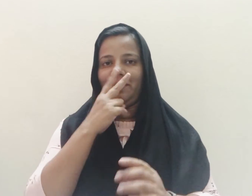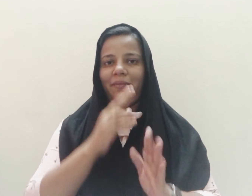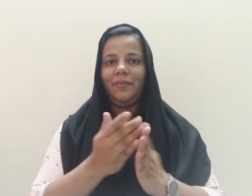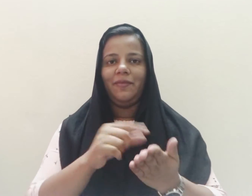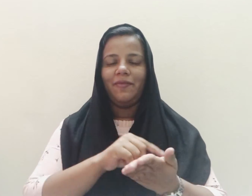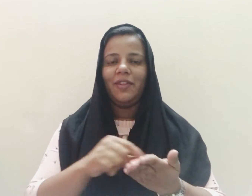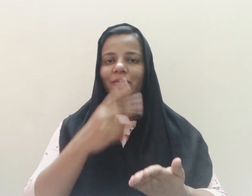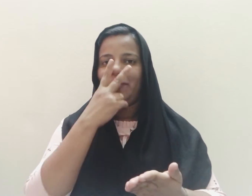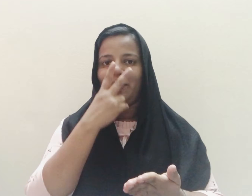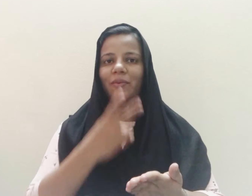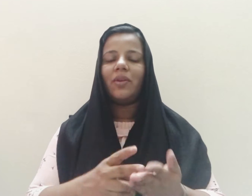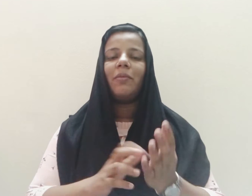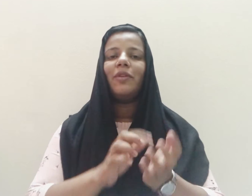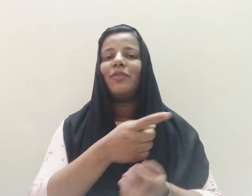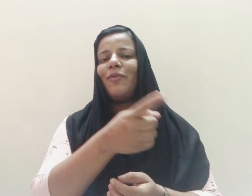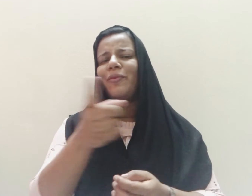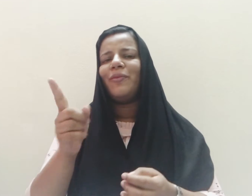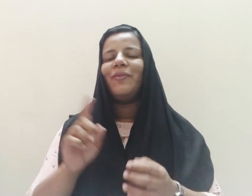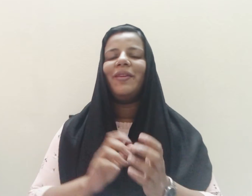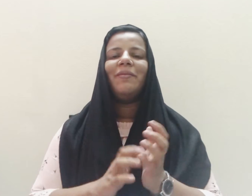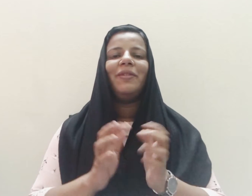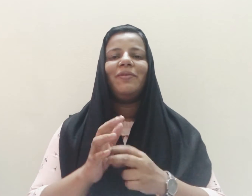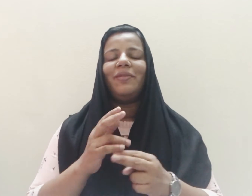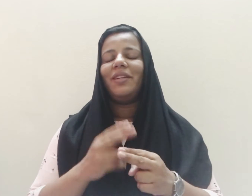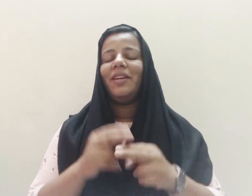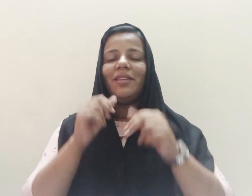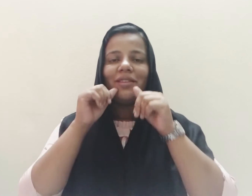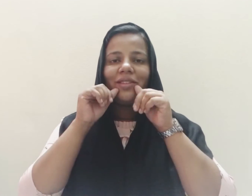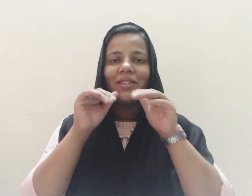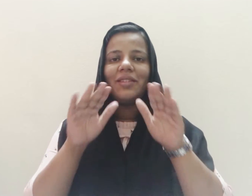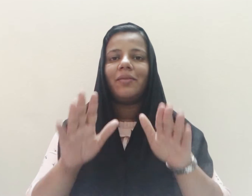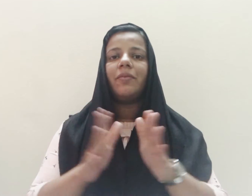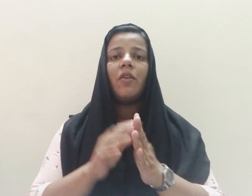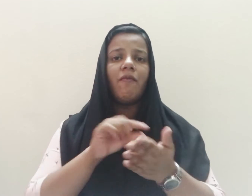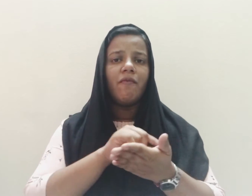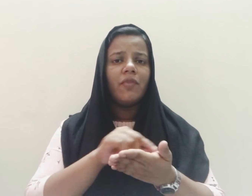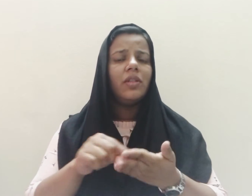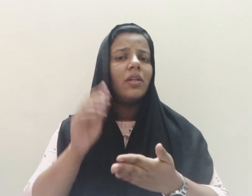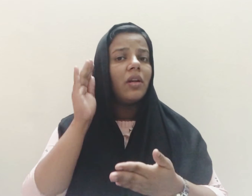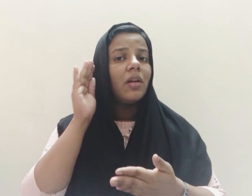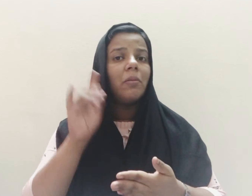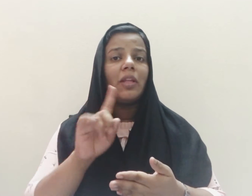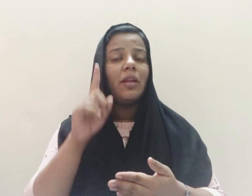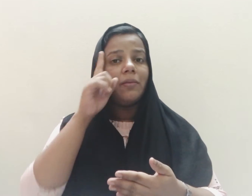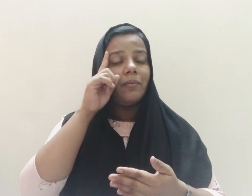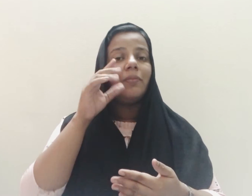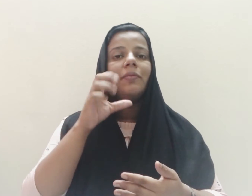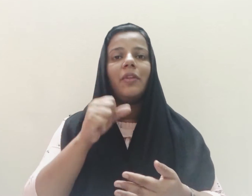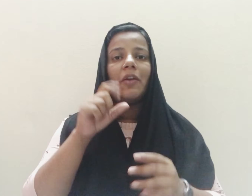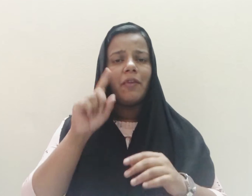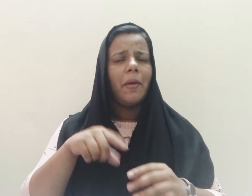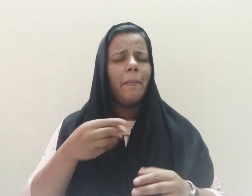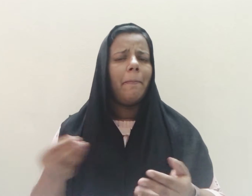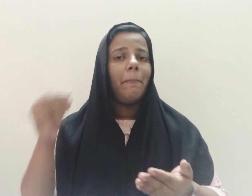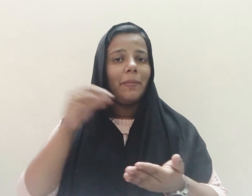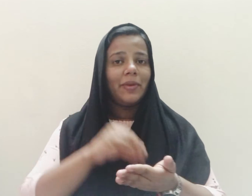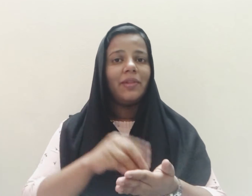വചനത്തിലേക്ക് നമുക്ക് കടക്കാം. കർത്താവ് നിങ്ങളെ ഓരോരുത്തരെയും ആമീൻ അനുഗ്രഹിക്കട്ടെ. വചനം കേൾക്കുക മാത്രമല്ല, അത് ധ്യാനിക്കണം, പിന്നീട് വീണ്ടും ഇരുന്ന്